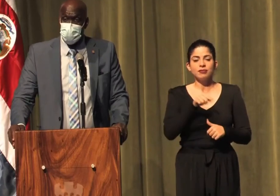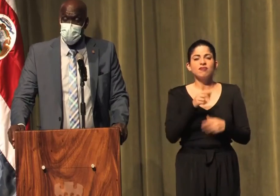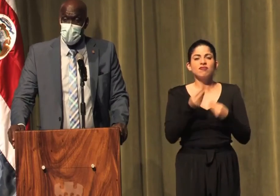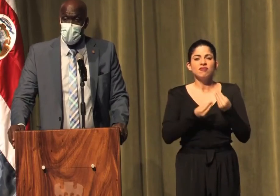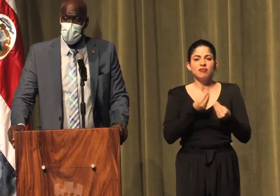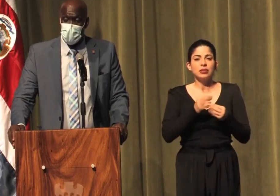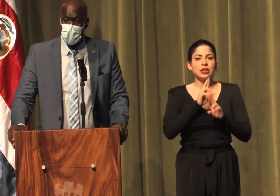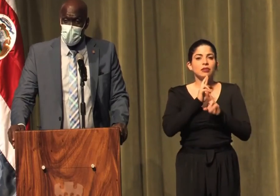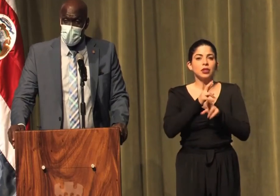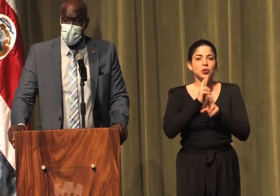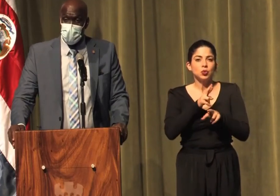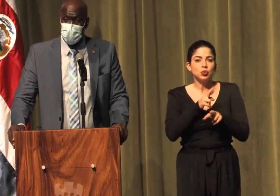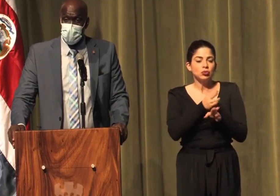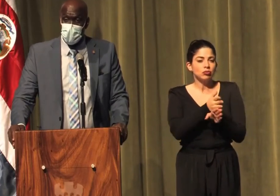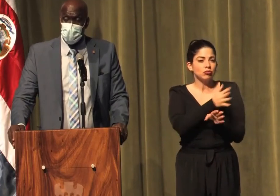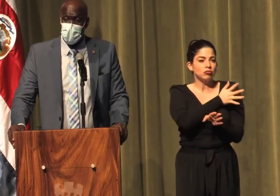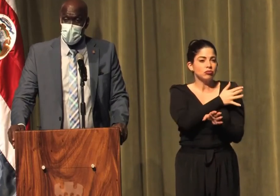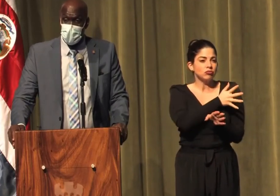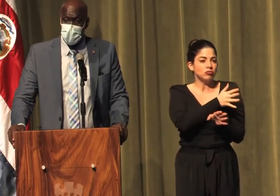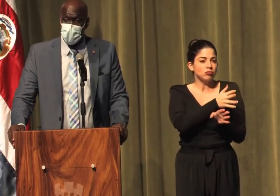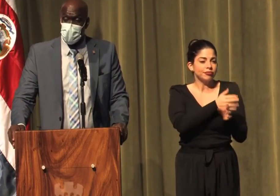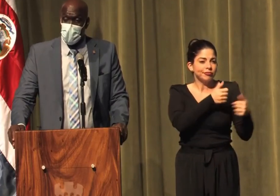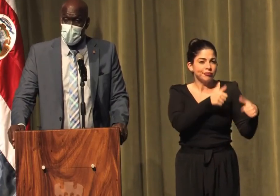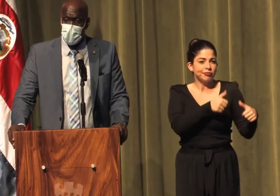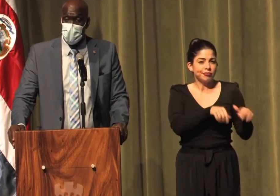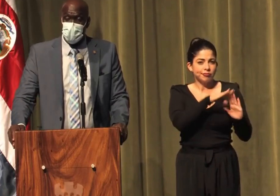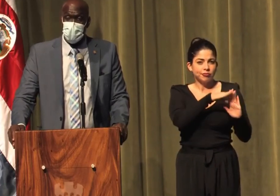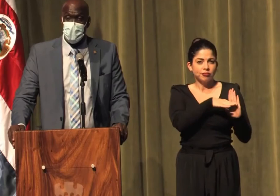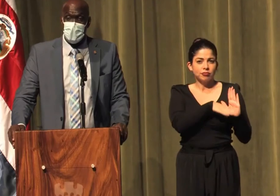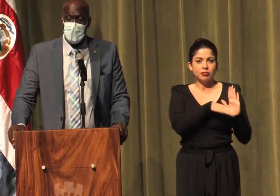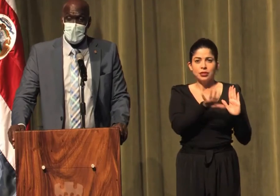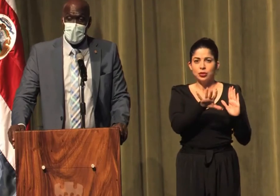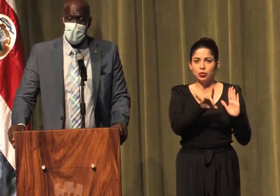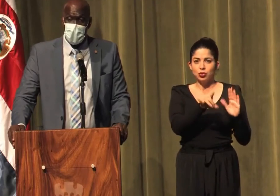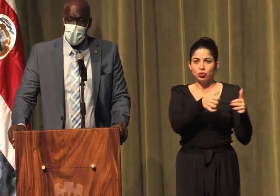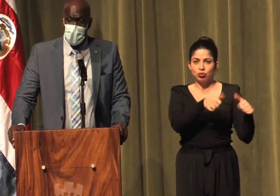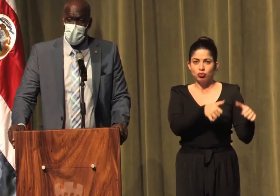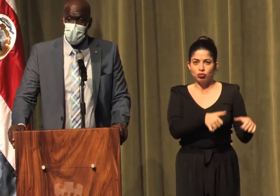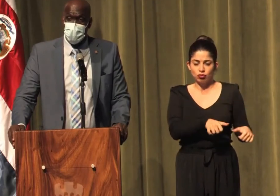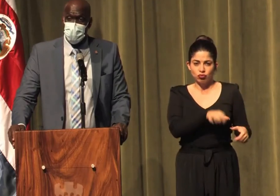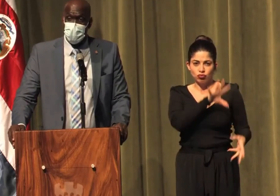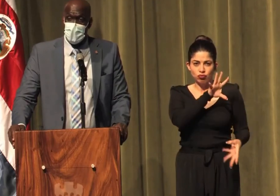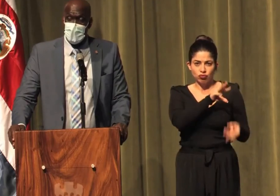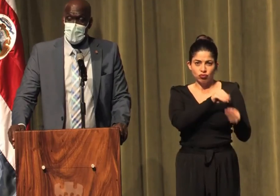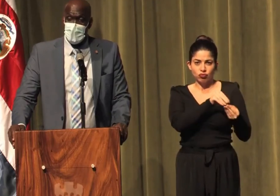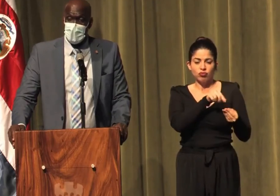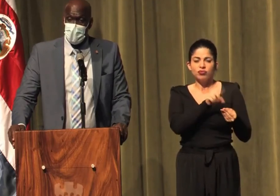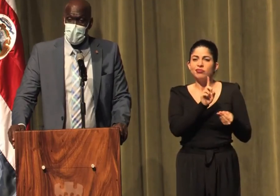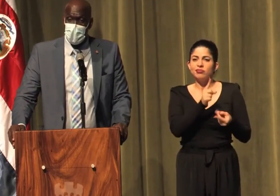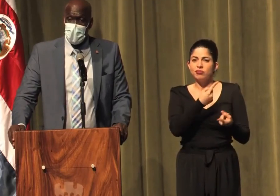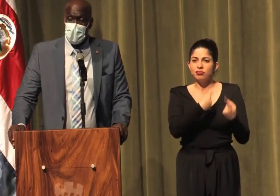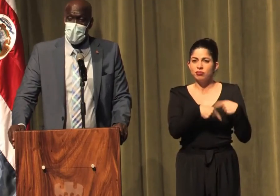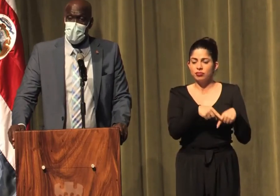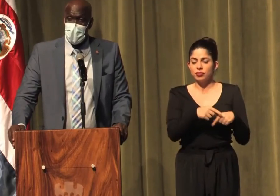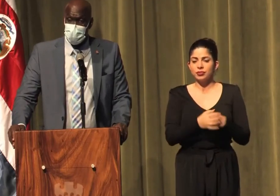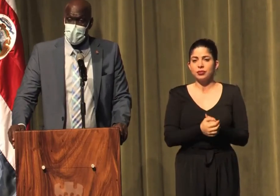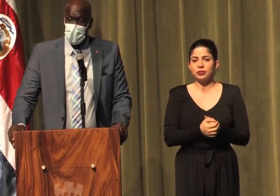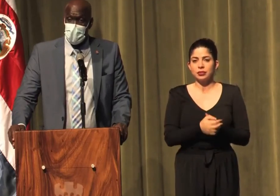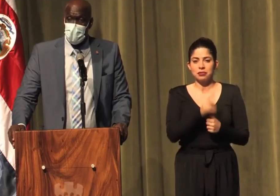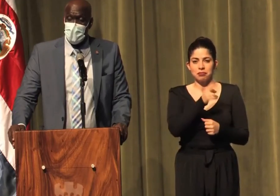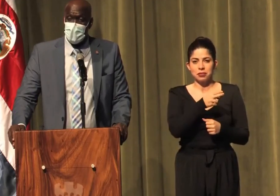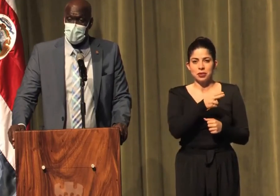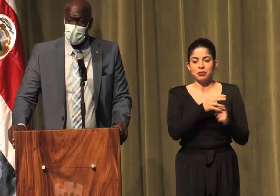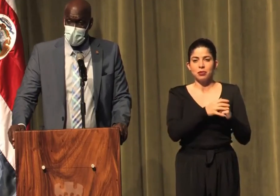conclusiones o los acuerdos, los 58 acuerdos emanados de la